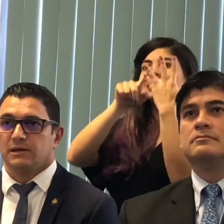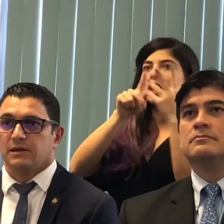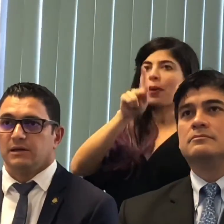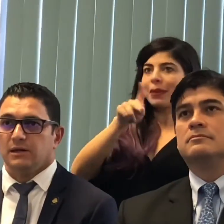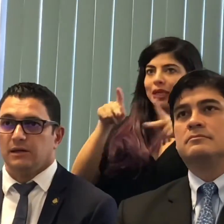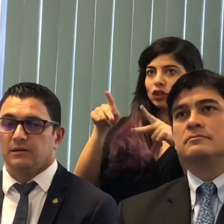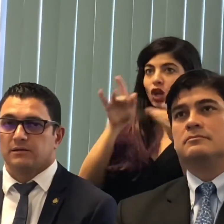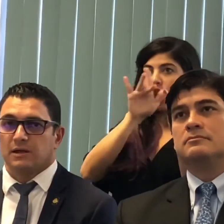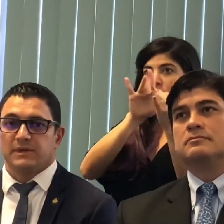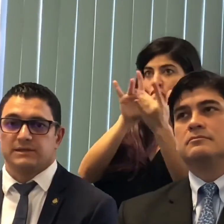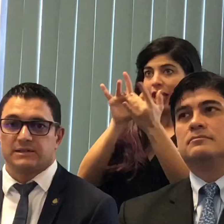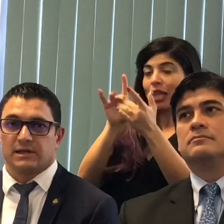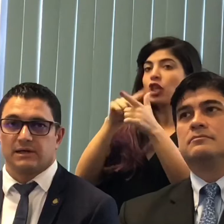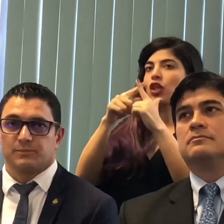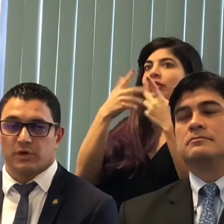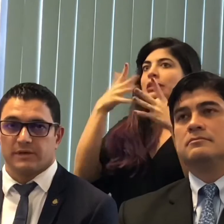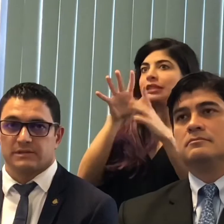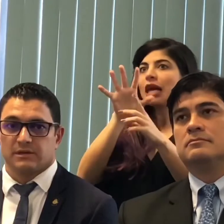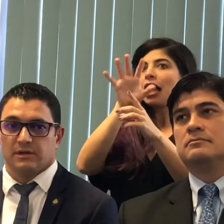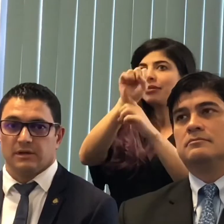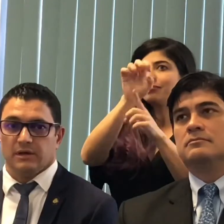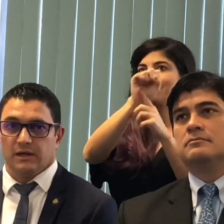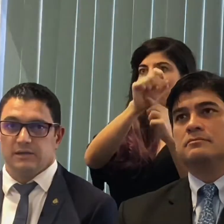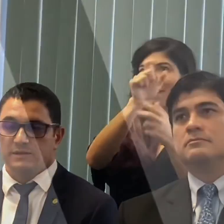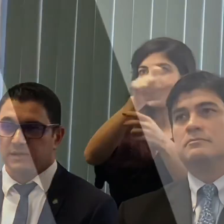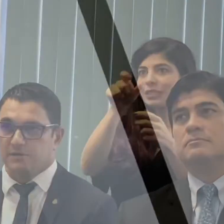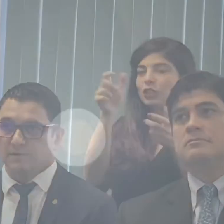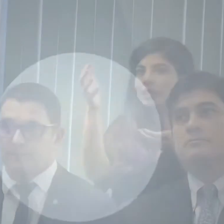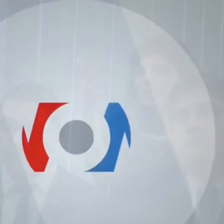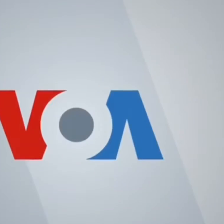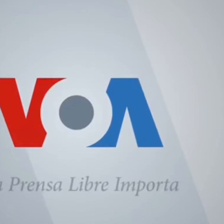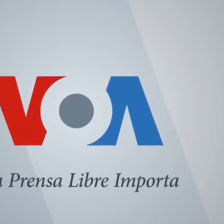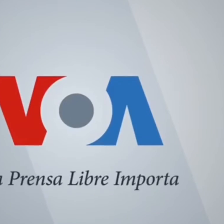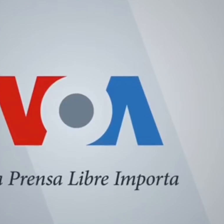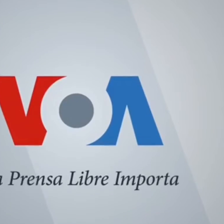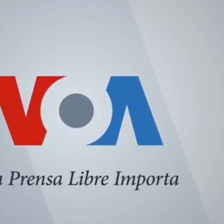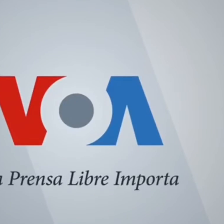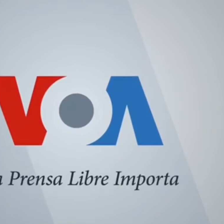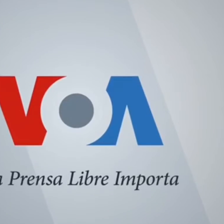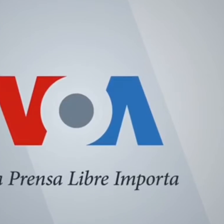y también se les harán las pruebas en 7